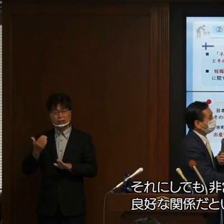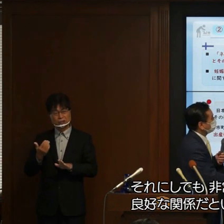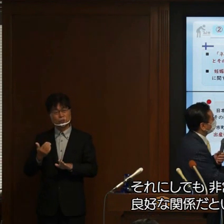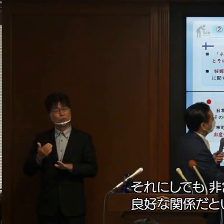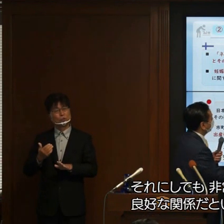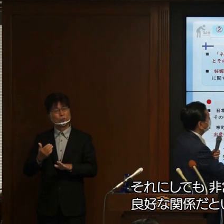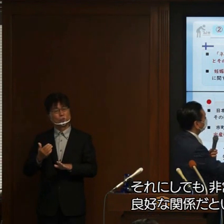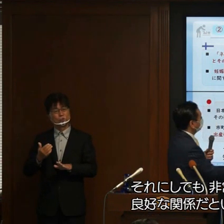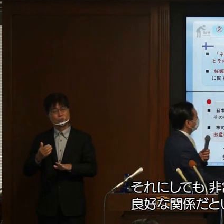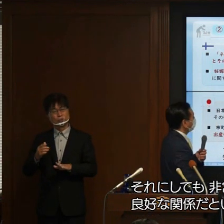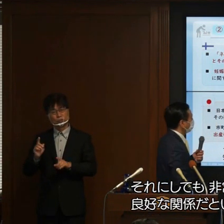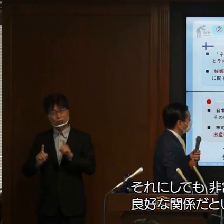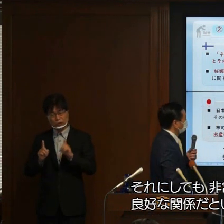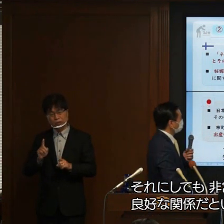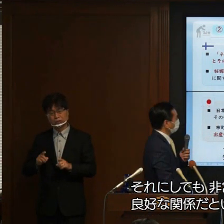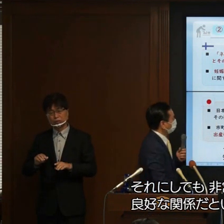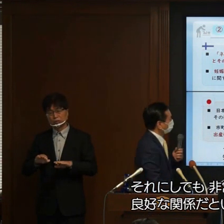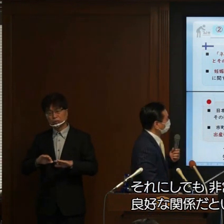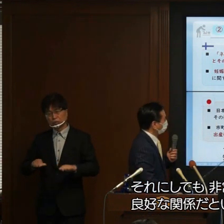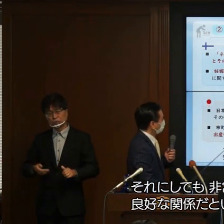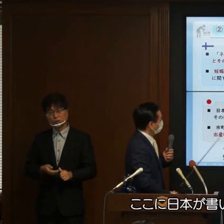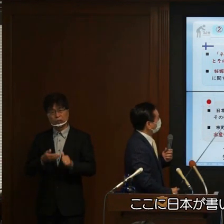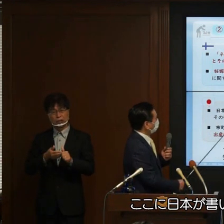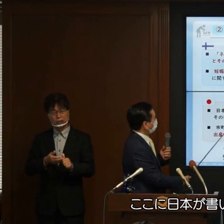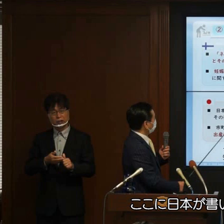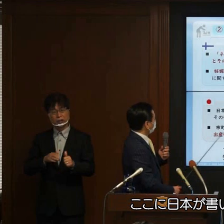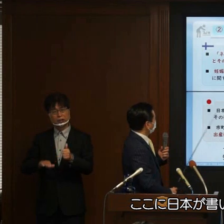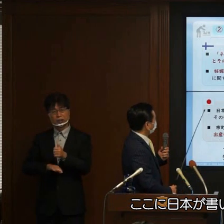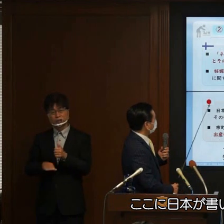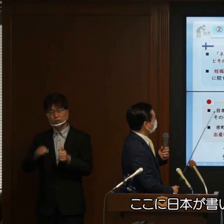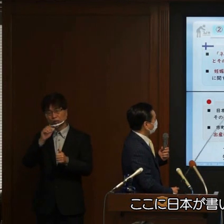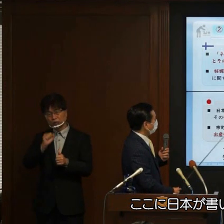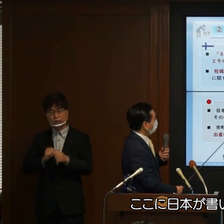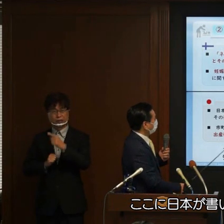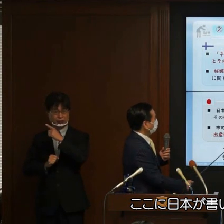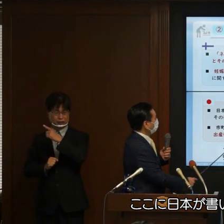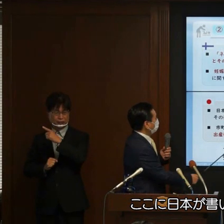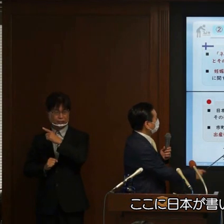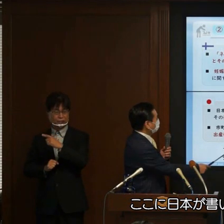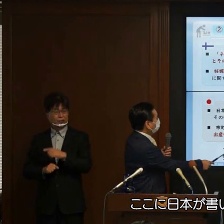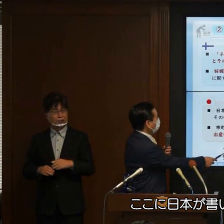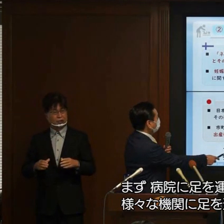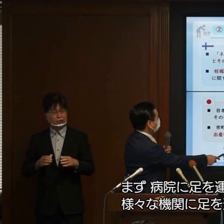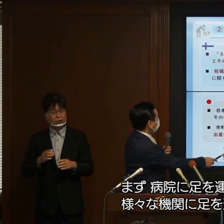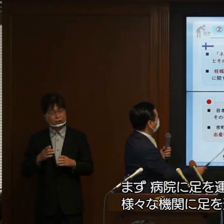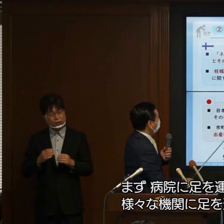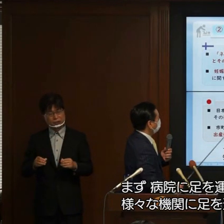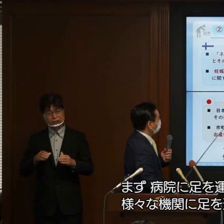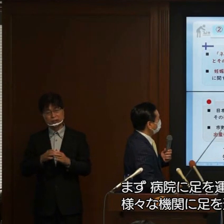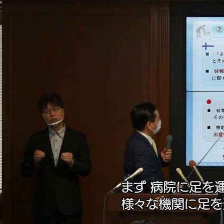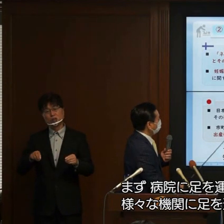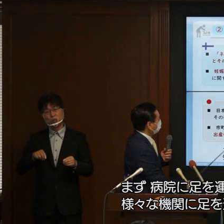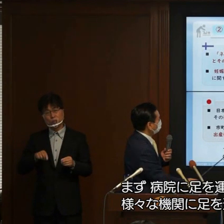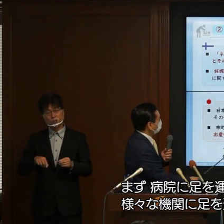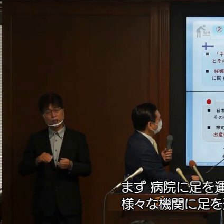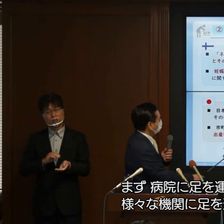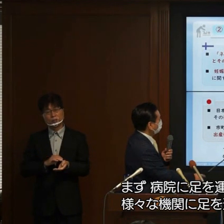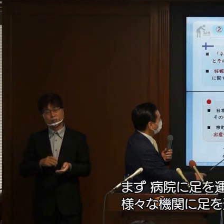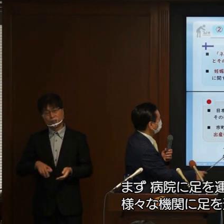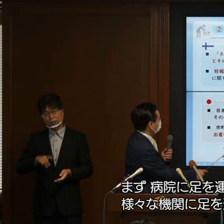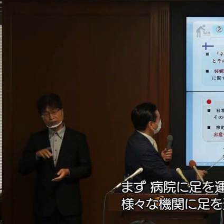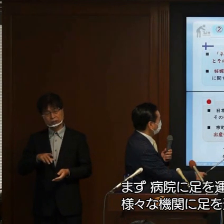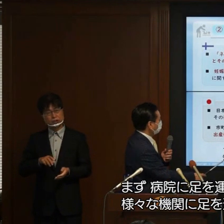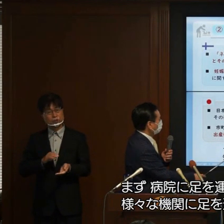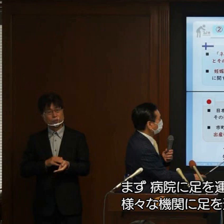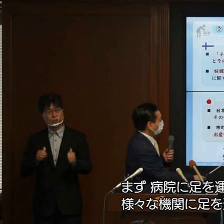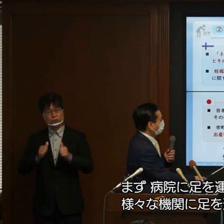常に子育てには良好な関係だということで、ここに2本書いてありますね。まず病院に足を運び、必要に応じてさまざま